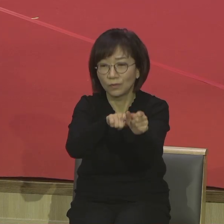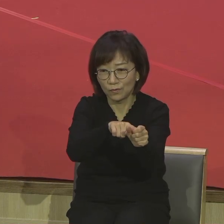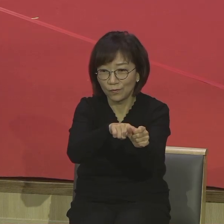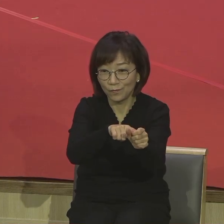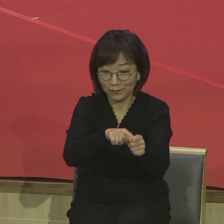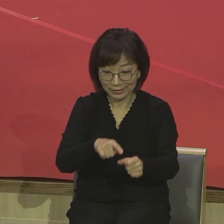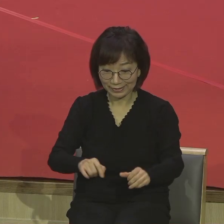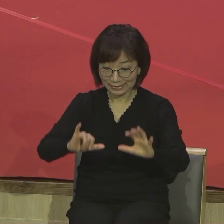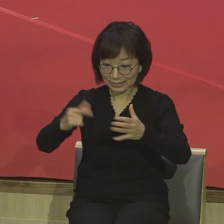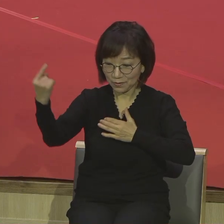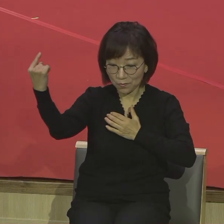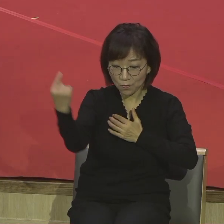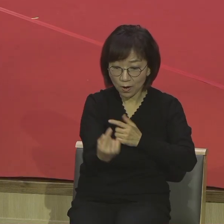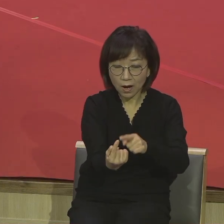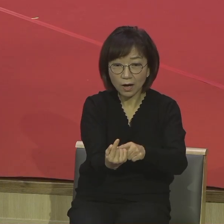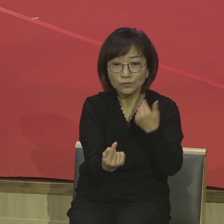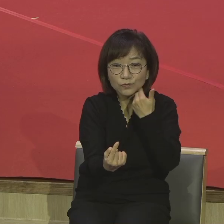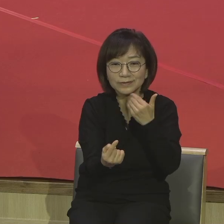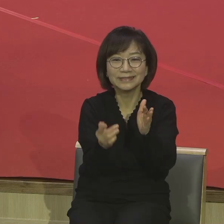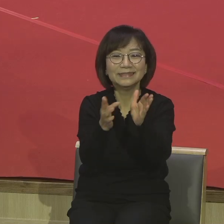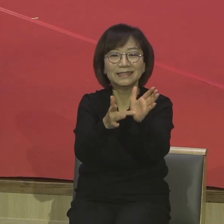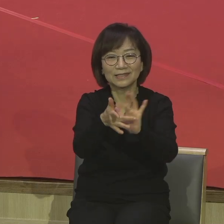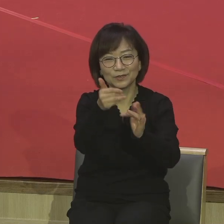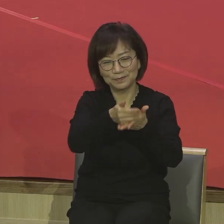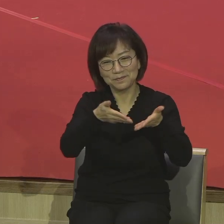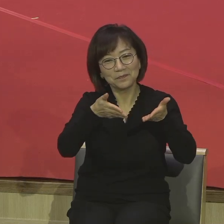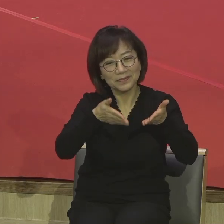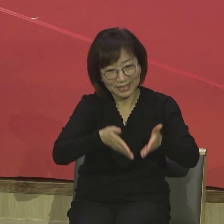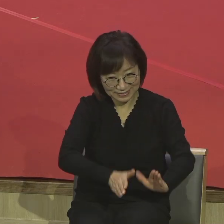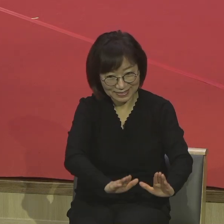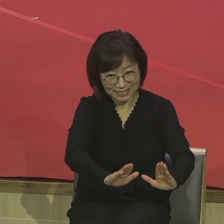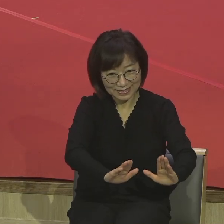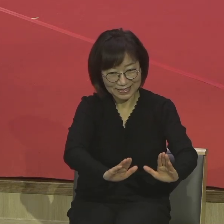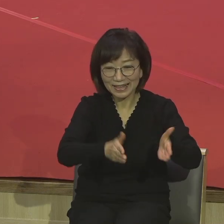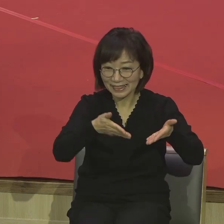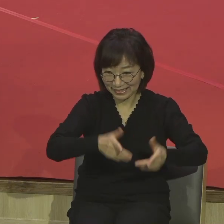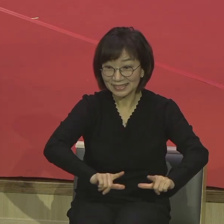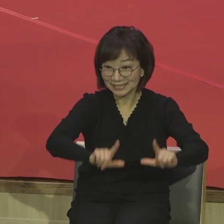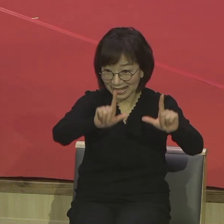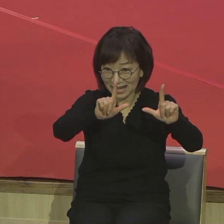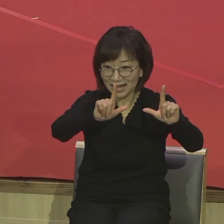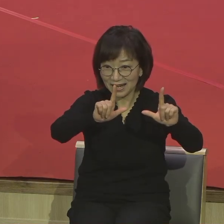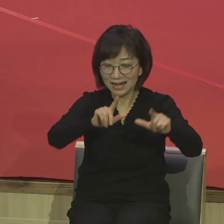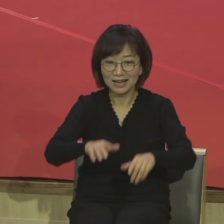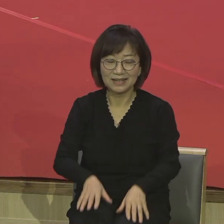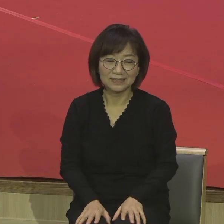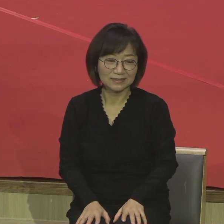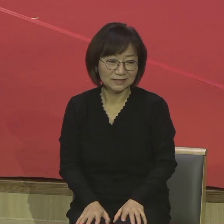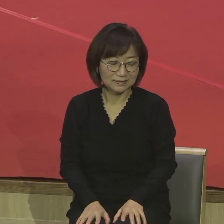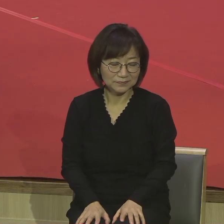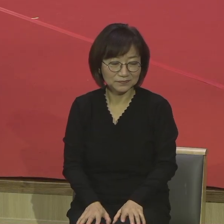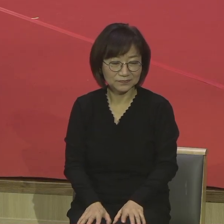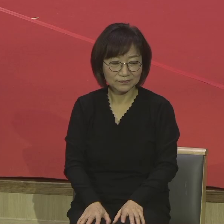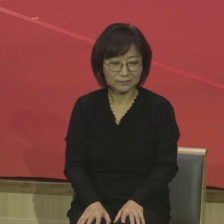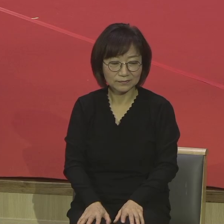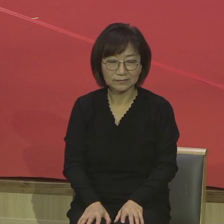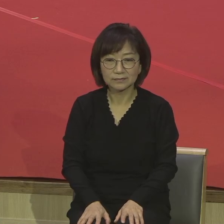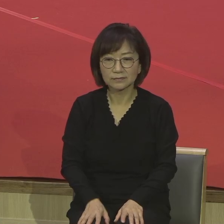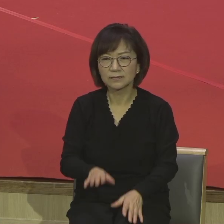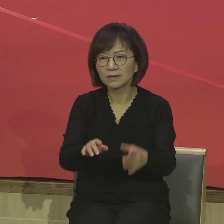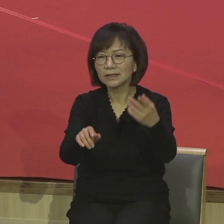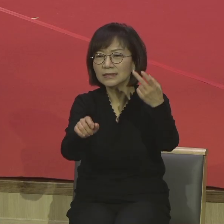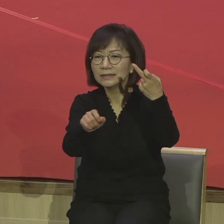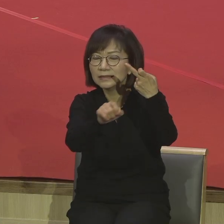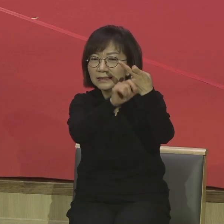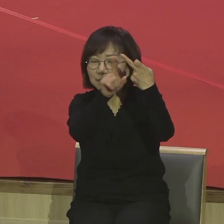오신 예수님의 이 탄생을 기념하는 날입니다. 사실